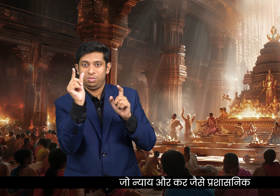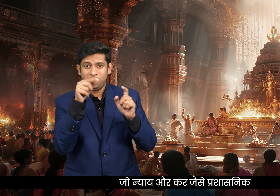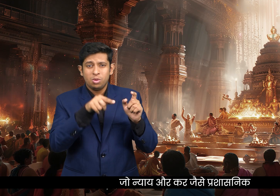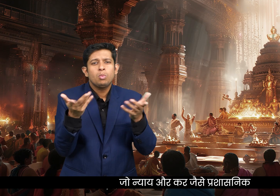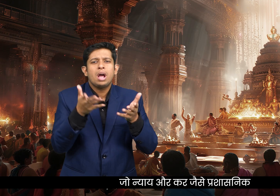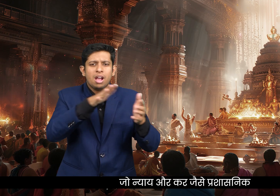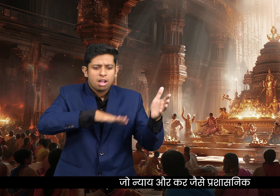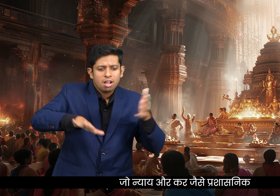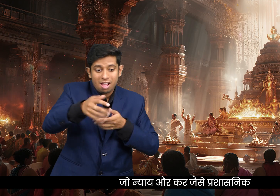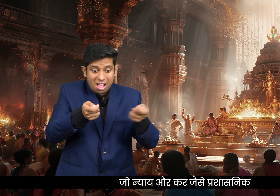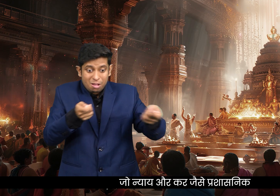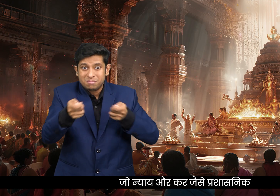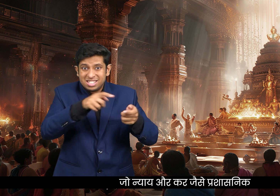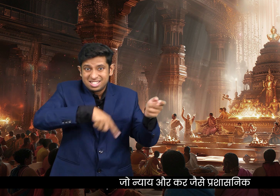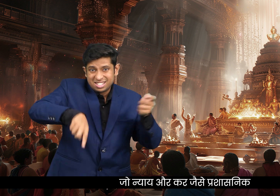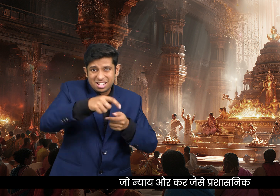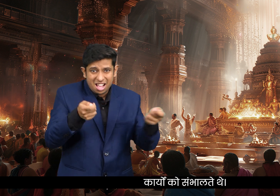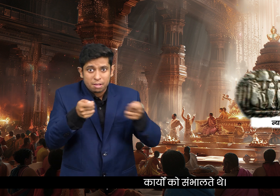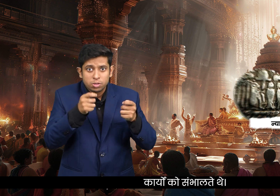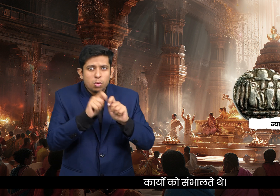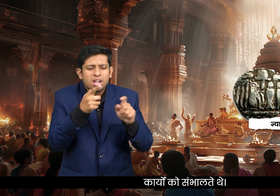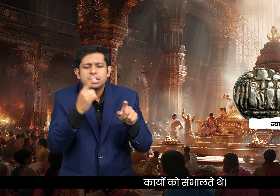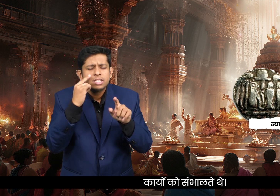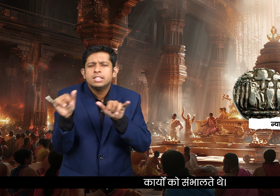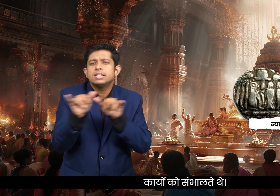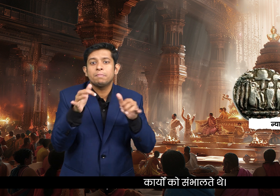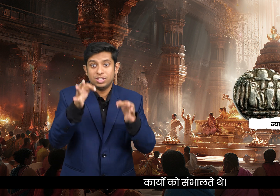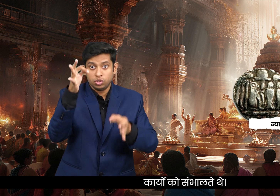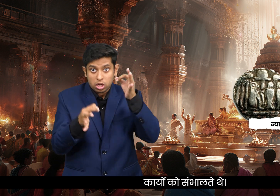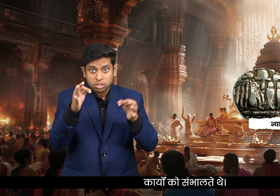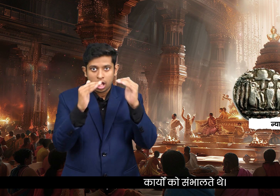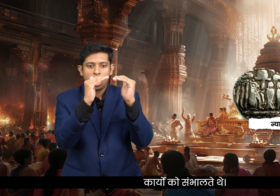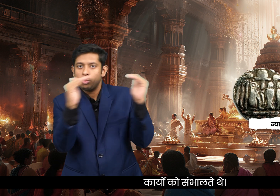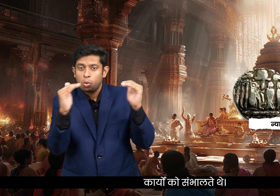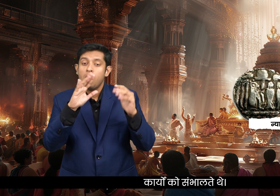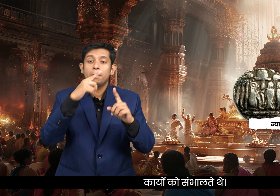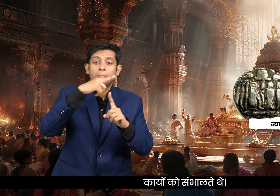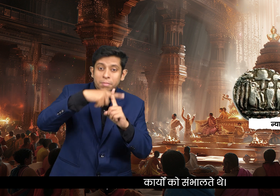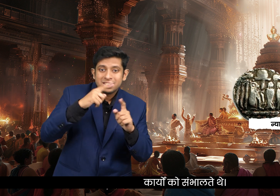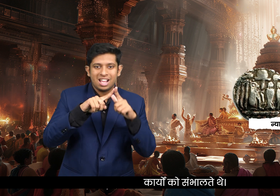जो न्याय और कर जैसे प्रशासनिक कार्यों को संभालते थे।